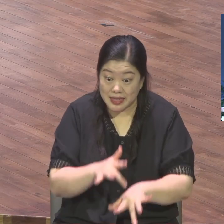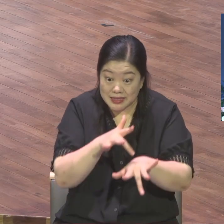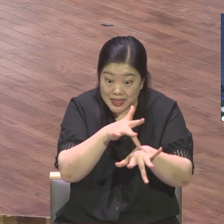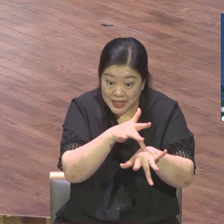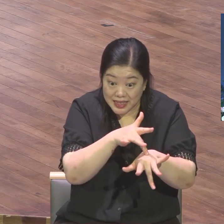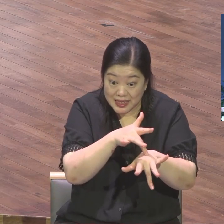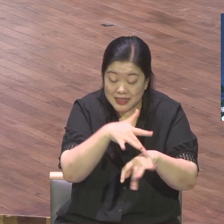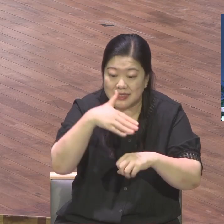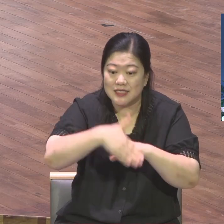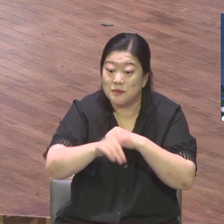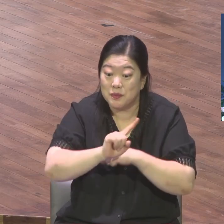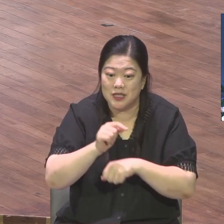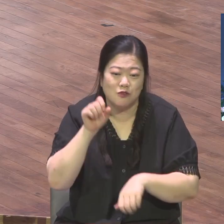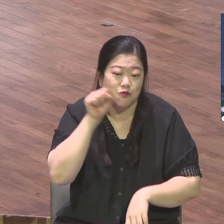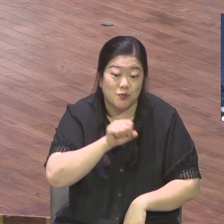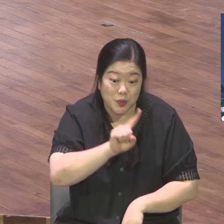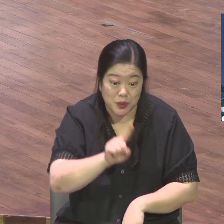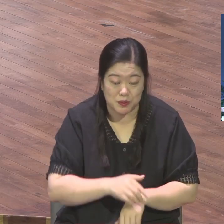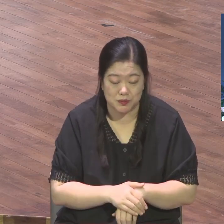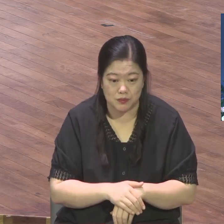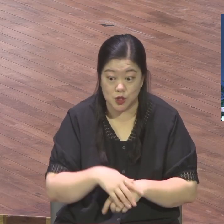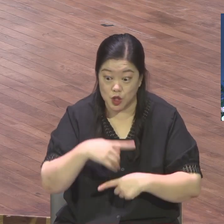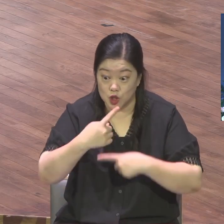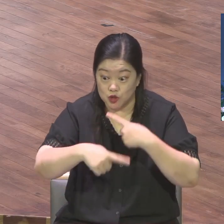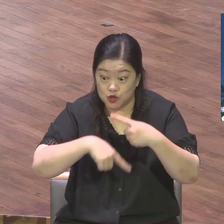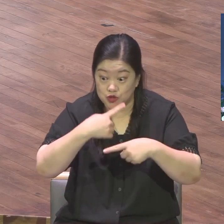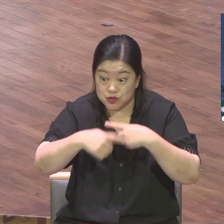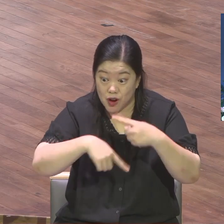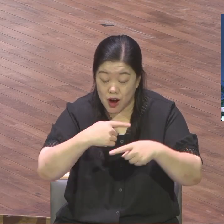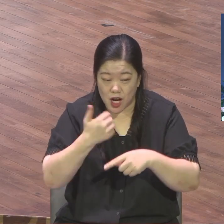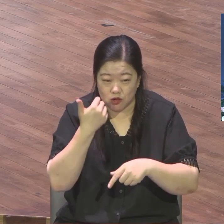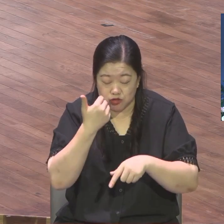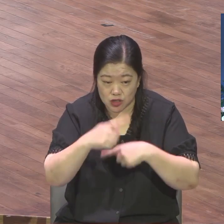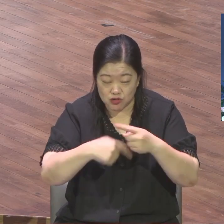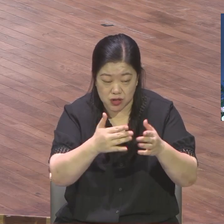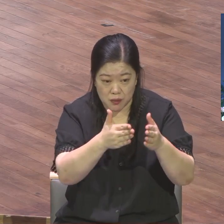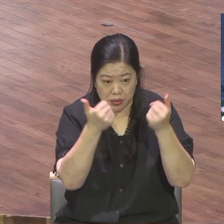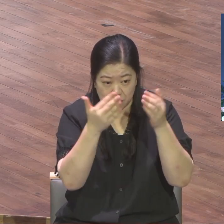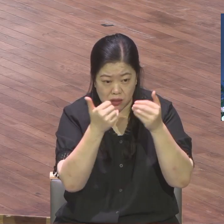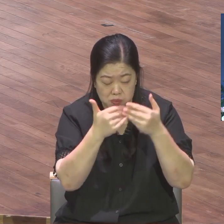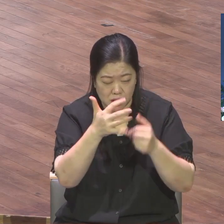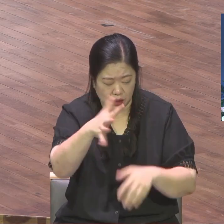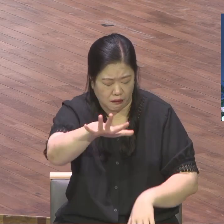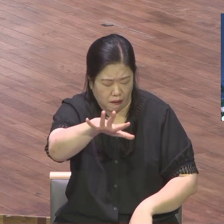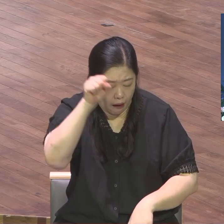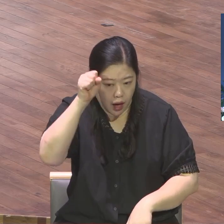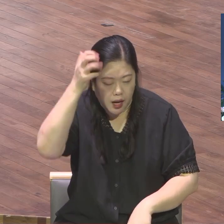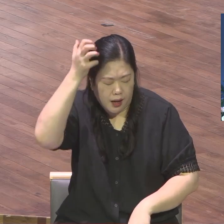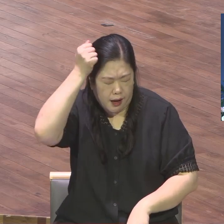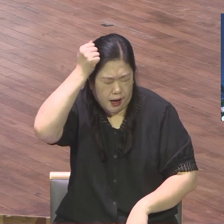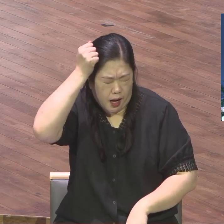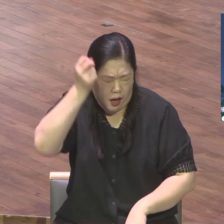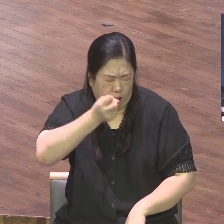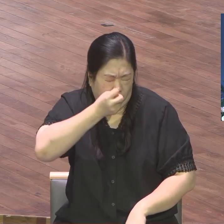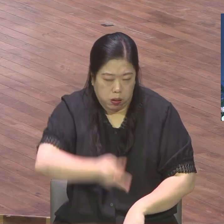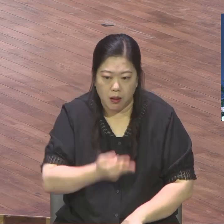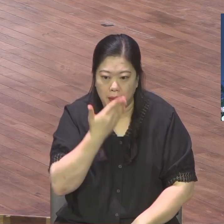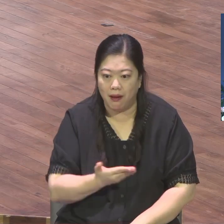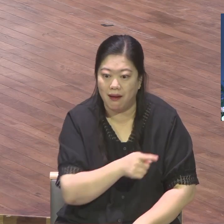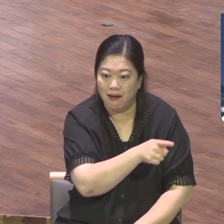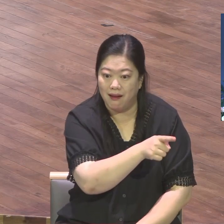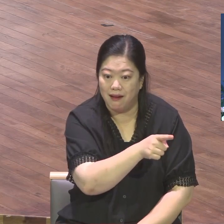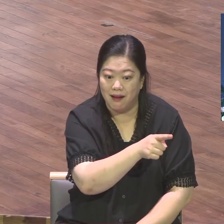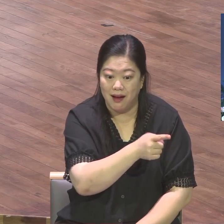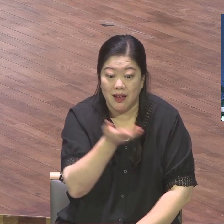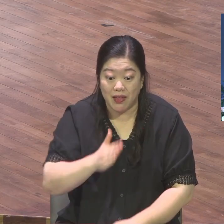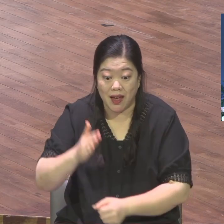합니다. 하나님의 말씀은 절대 기억도 못하게 만들고 전달도 못하게 만들어요. 그 증거 여러분 자신이